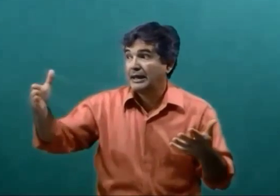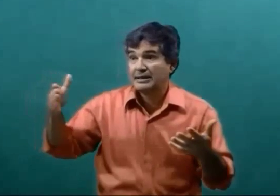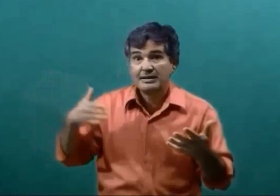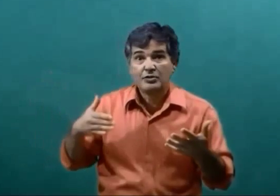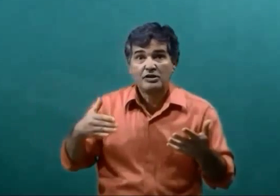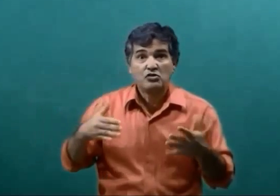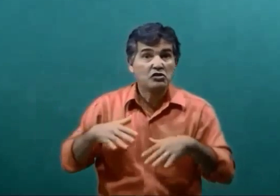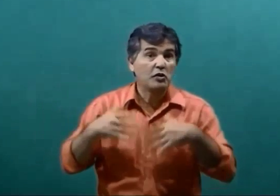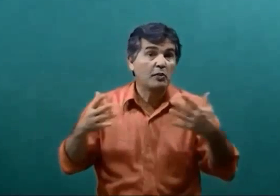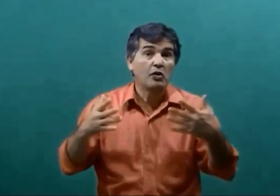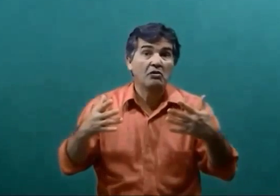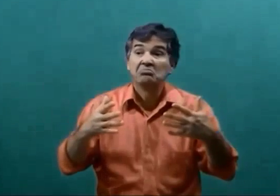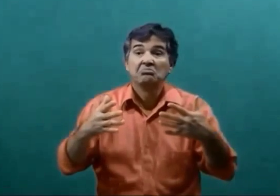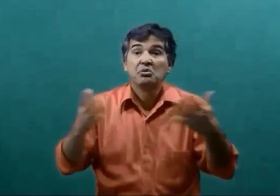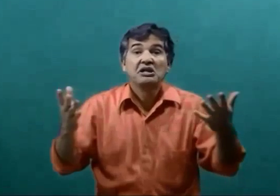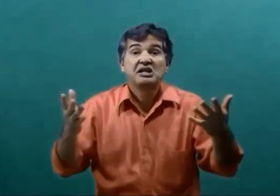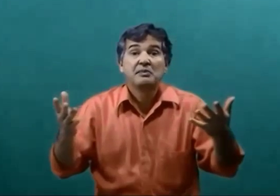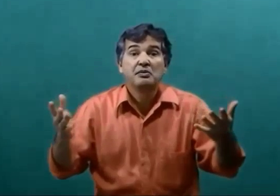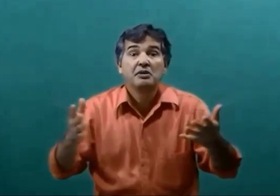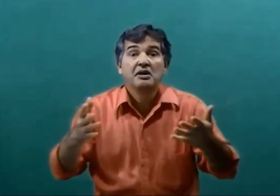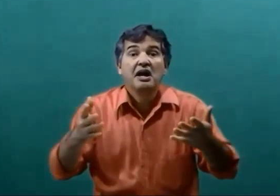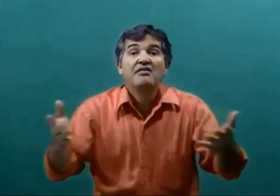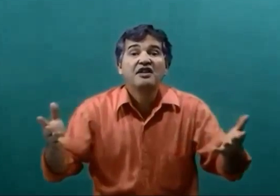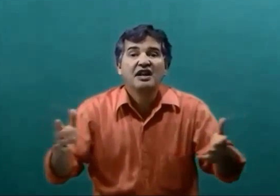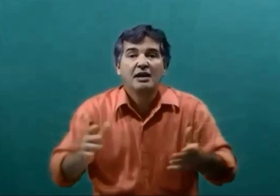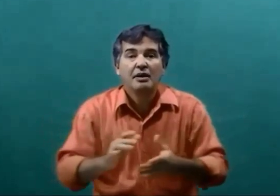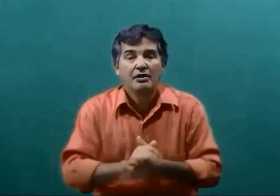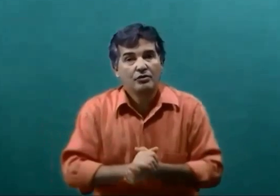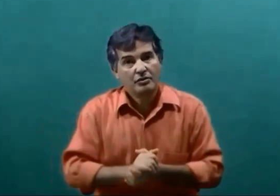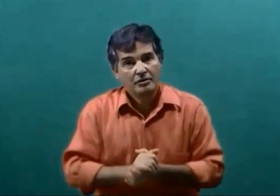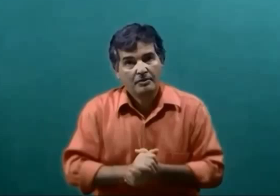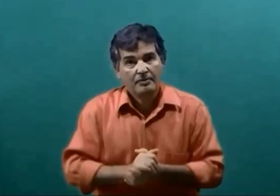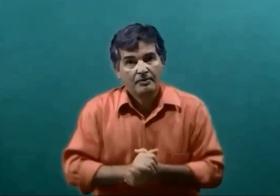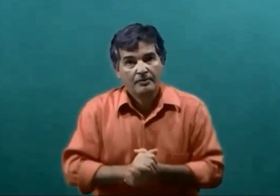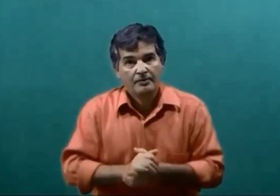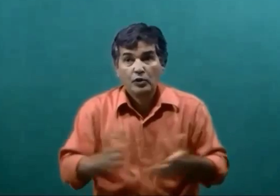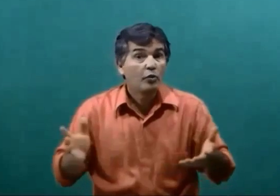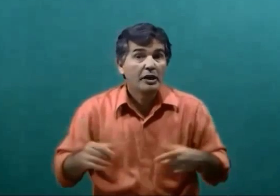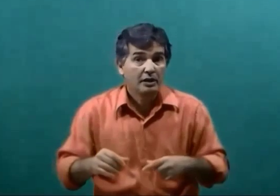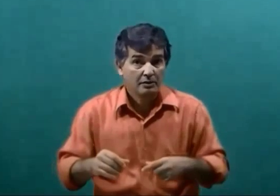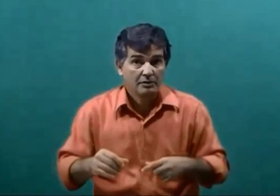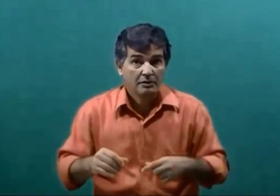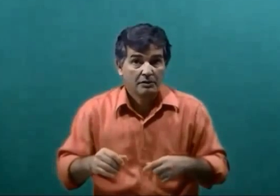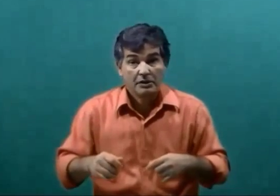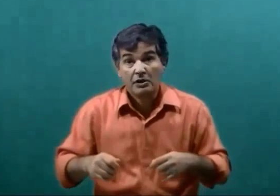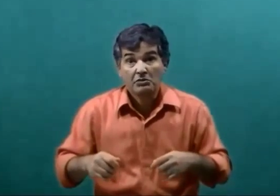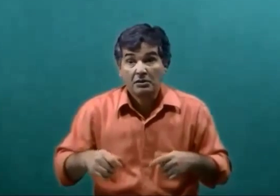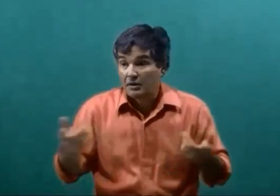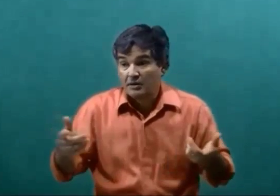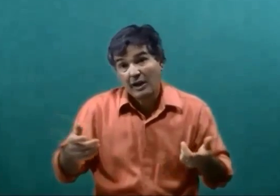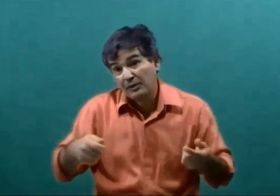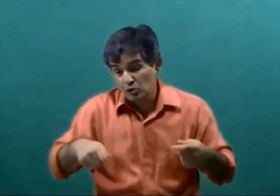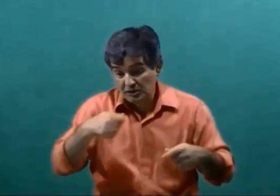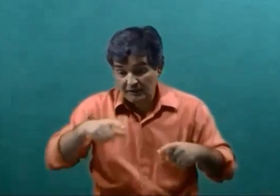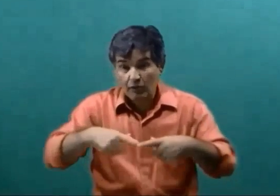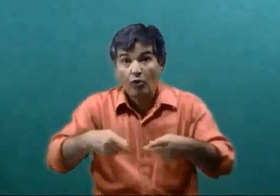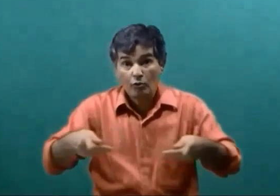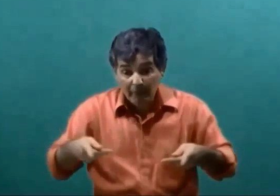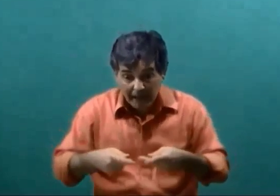dessas situações, for por exemplo, envenenamento de comida? Então, que a pessoa estava com o